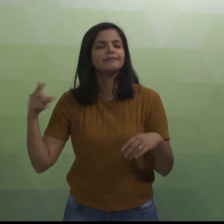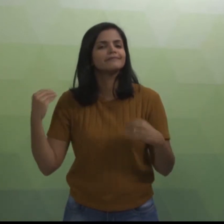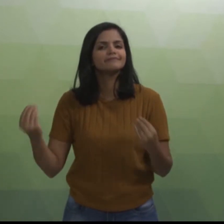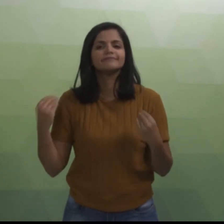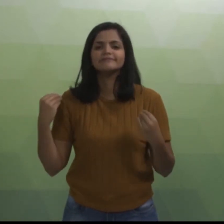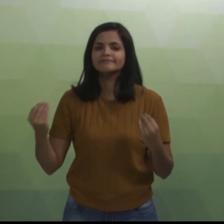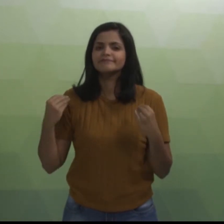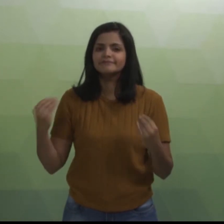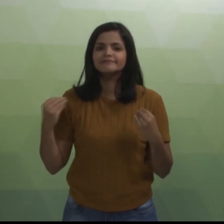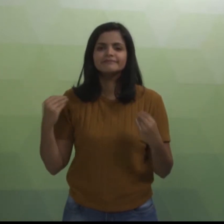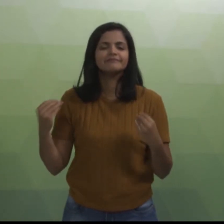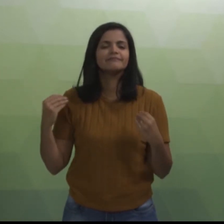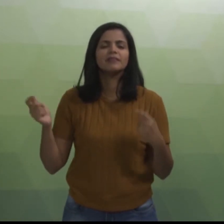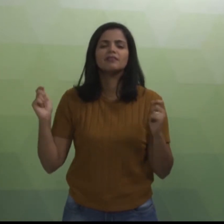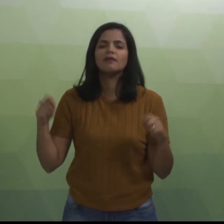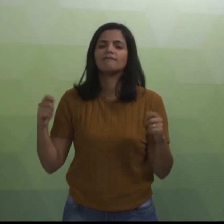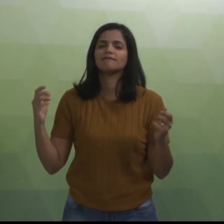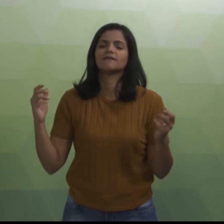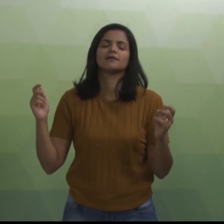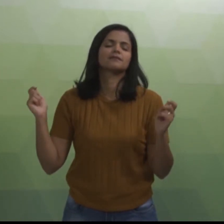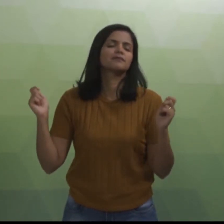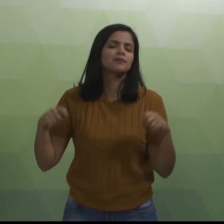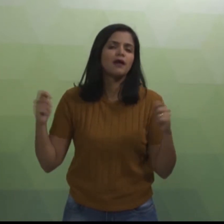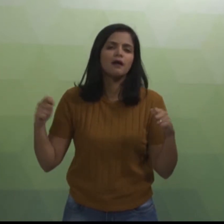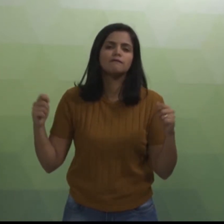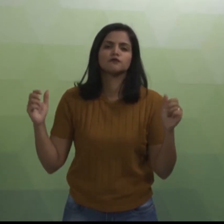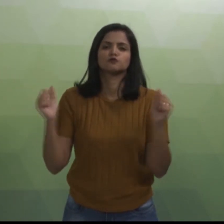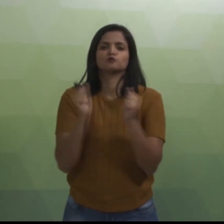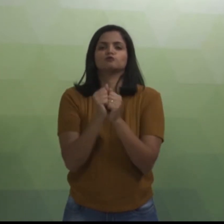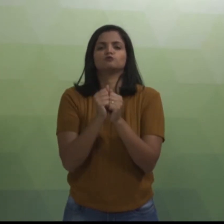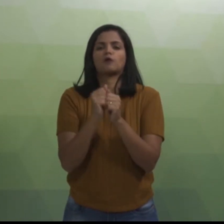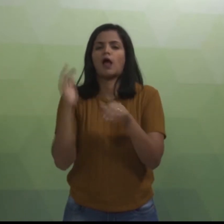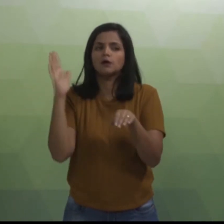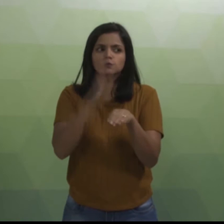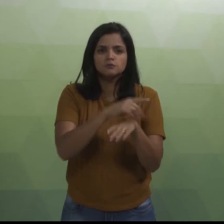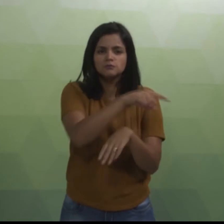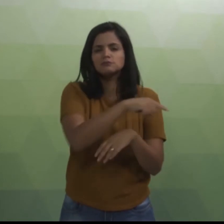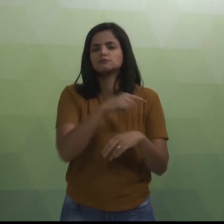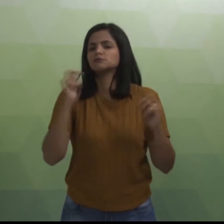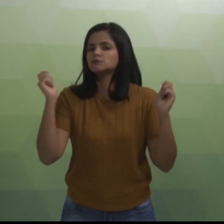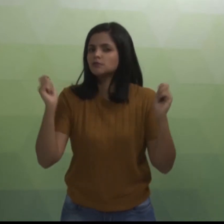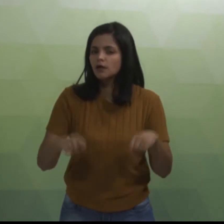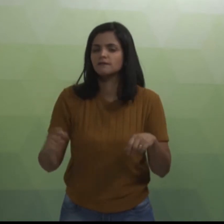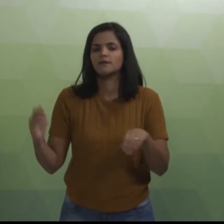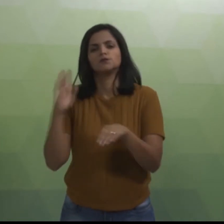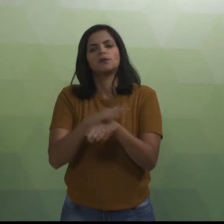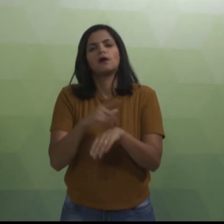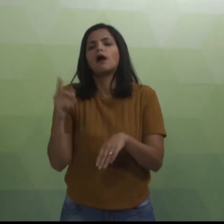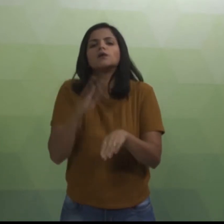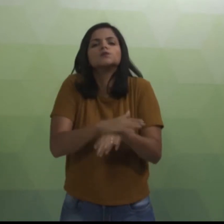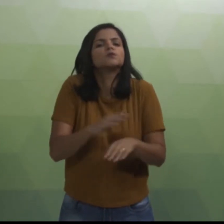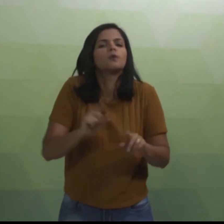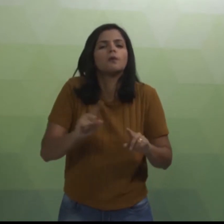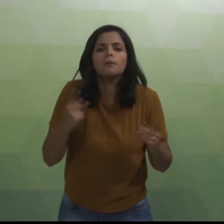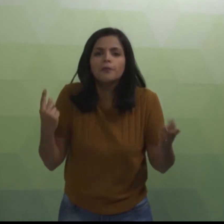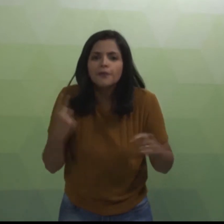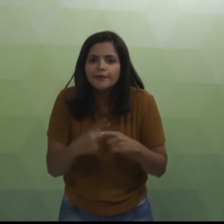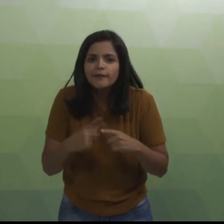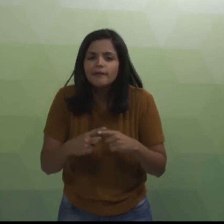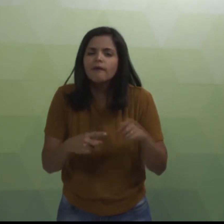referente presente. Nas laterais, eu coloco o ausente. Isso é bem tranquilo. Por exemplo, eu posso